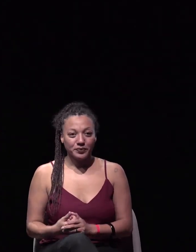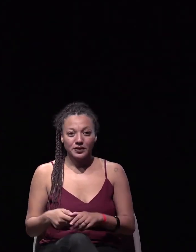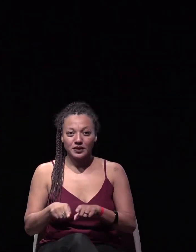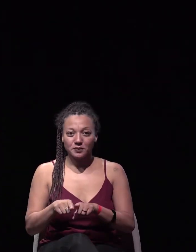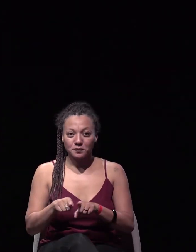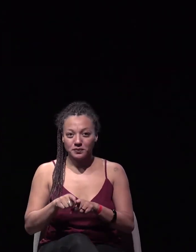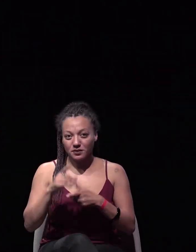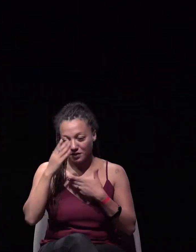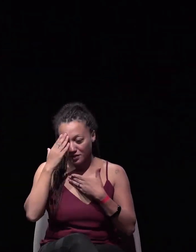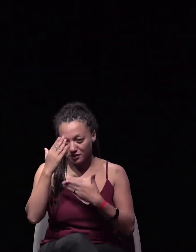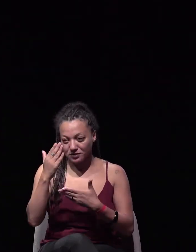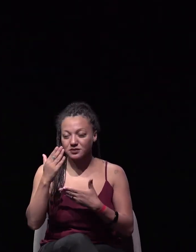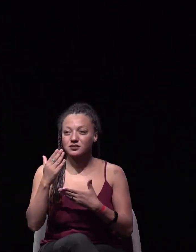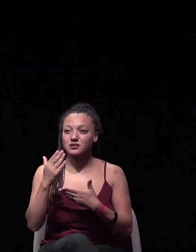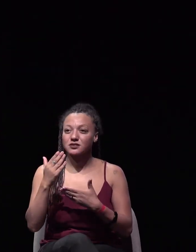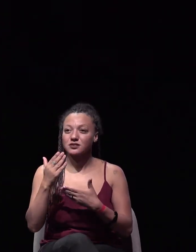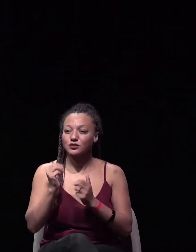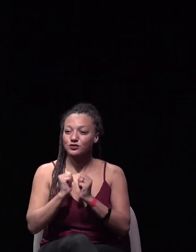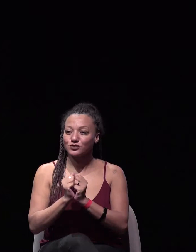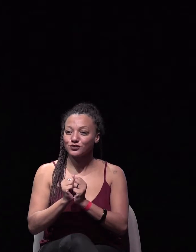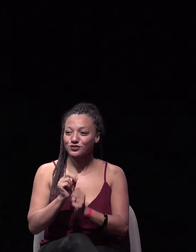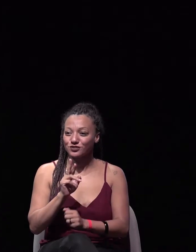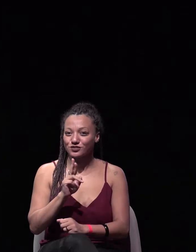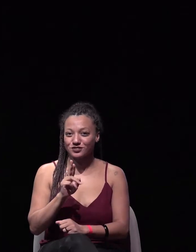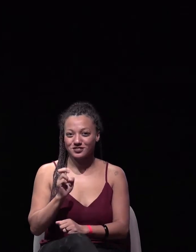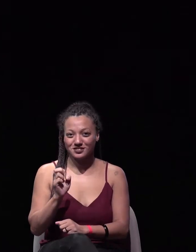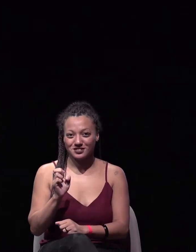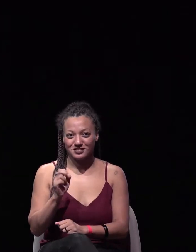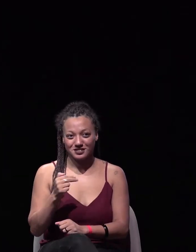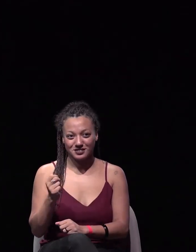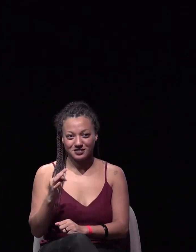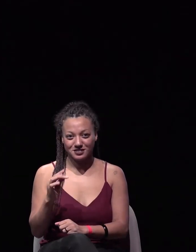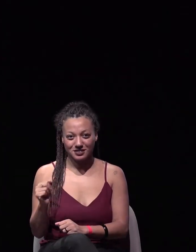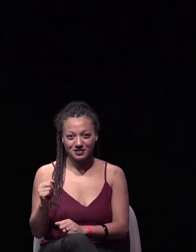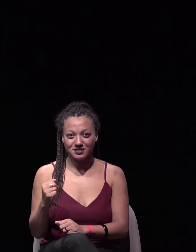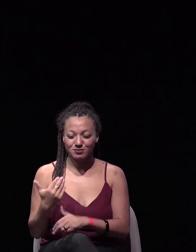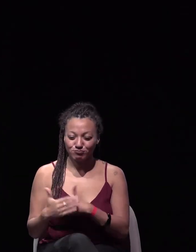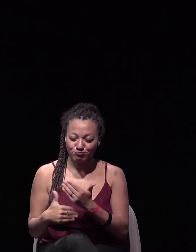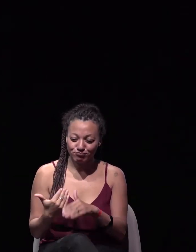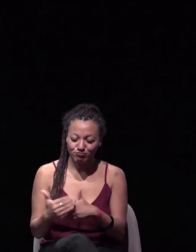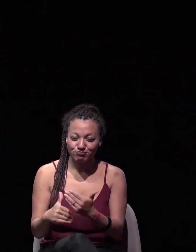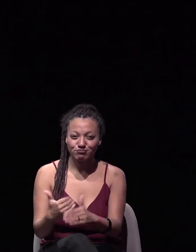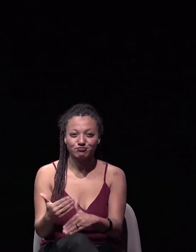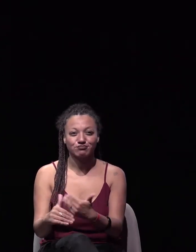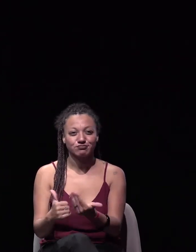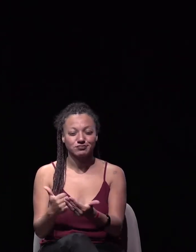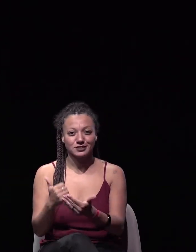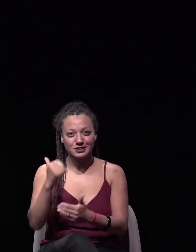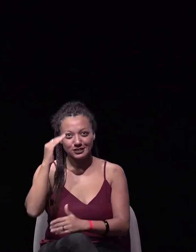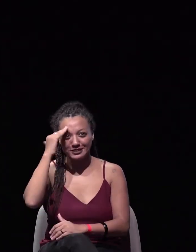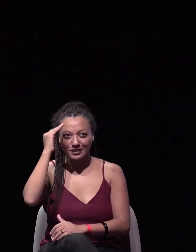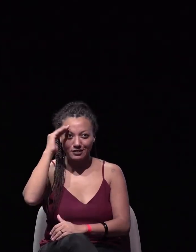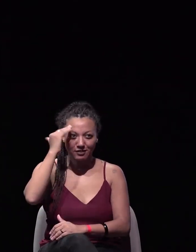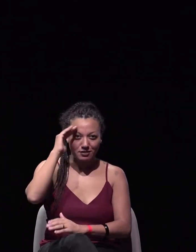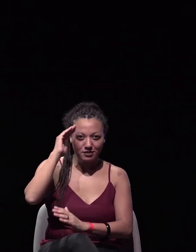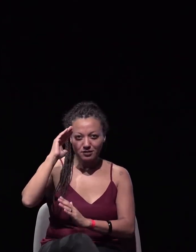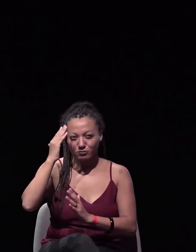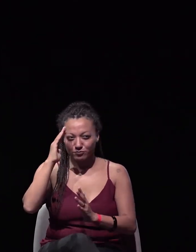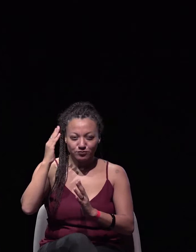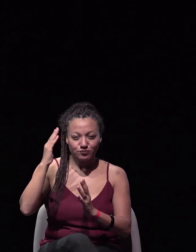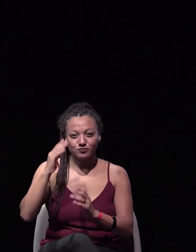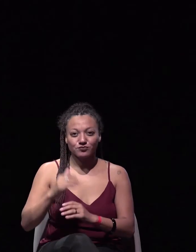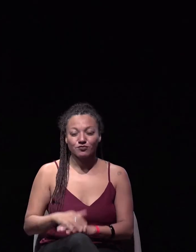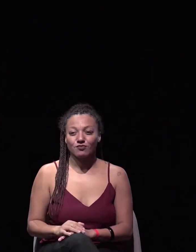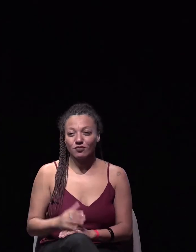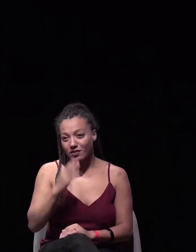Agradecer o convite de estar junto com a Renata nesse processo de construção e desconstrução.